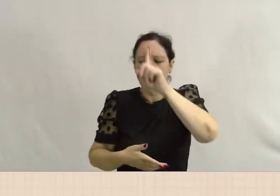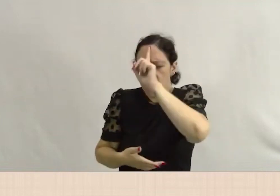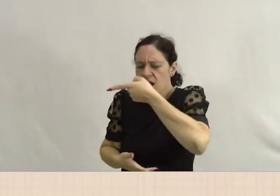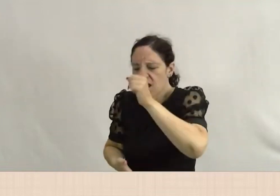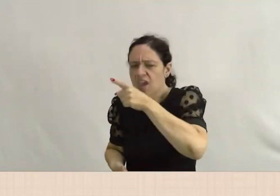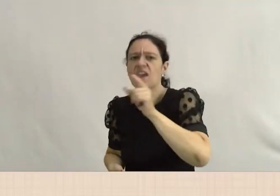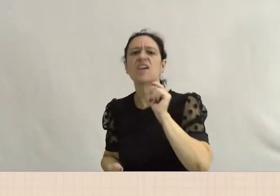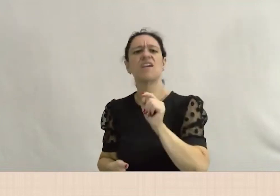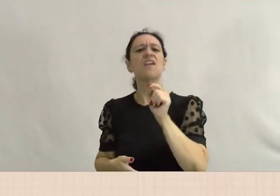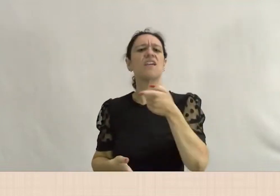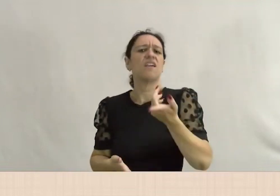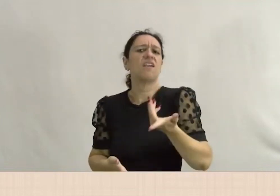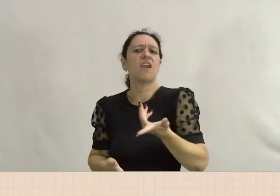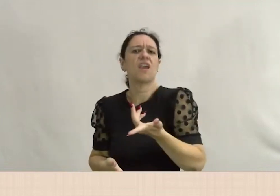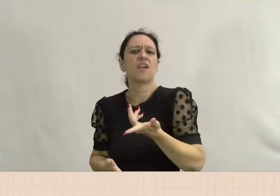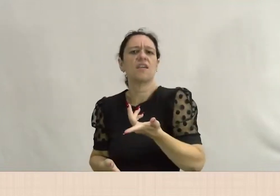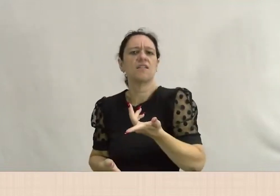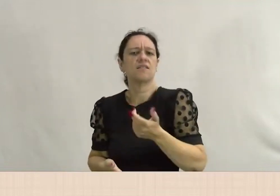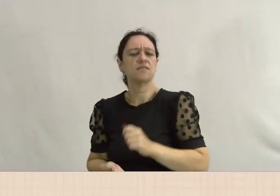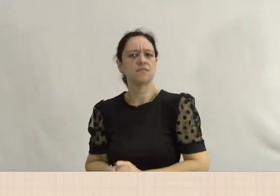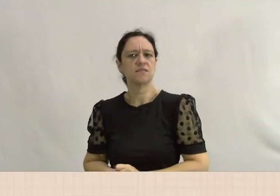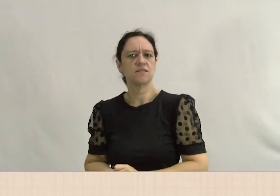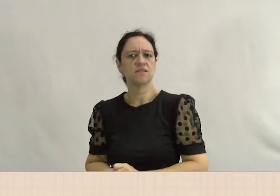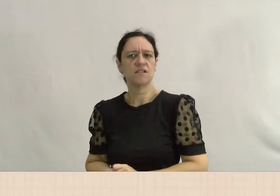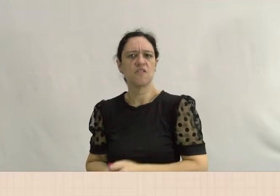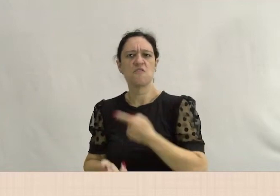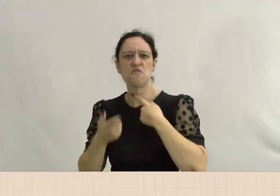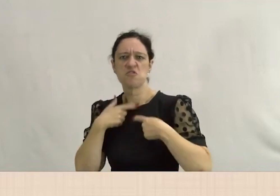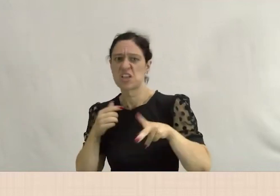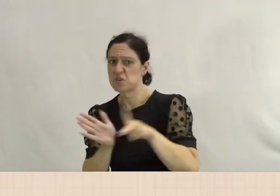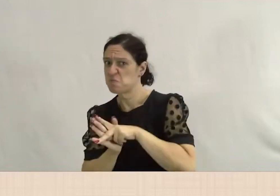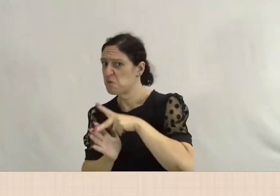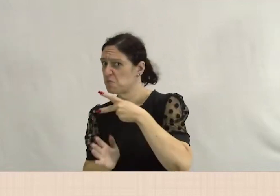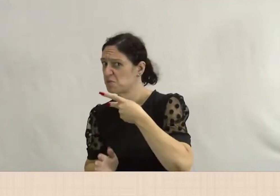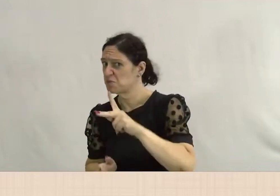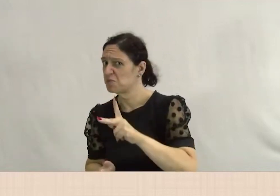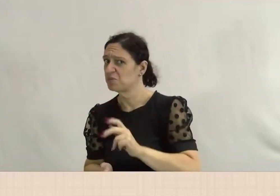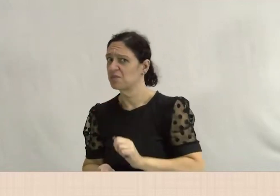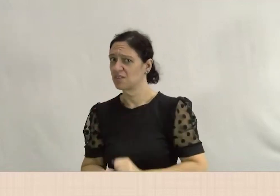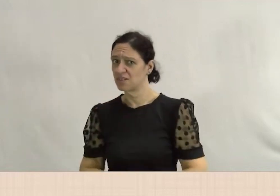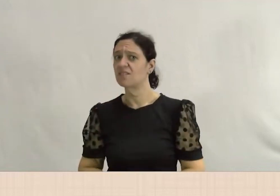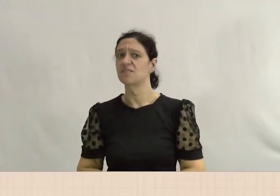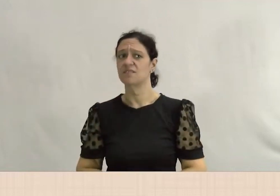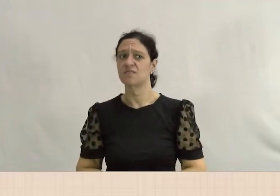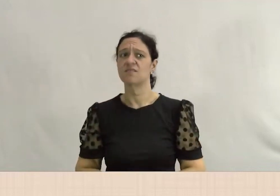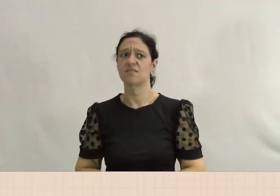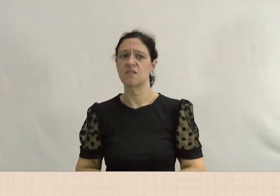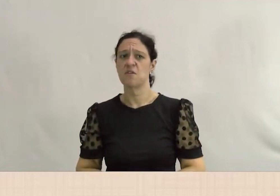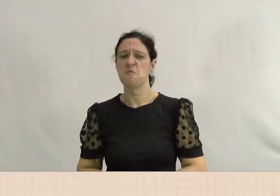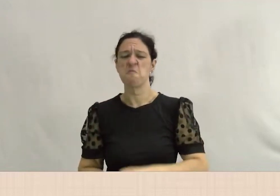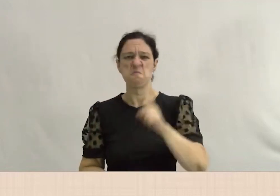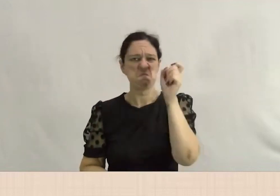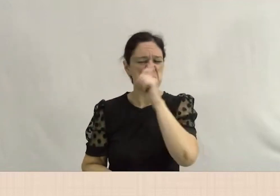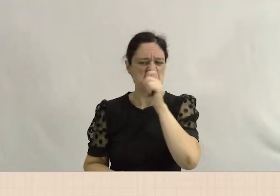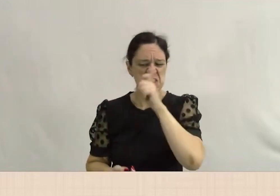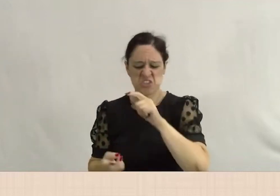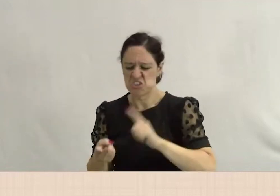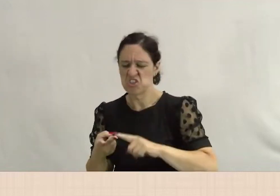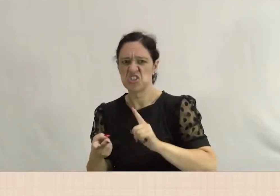o seu velho homem? Com todo vazio, toda injustiça,